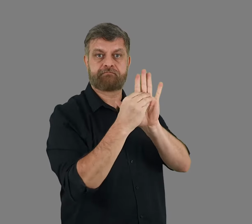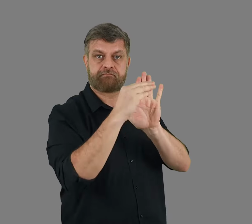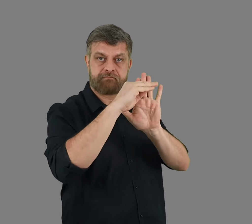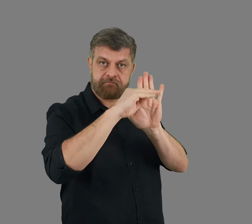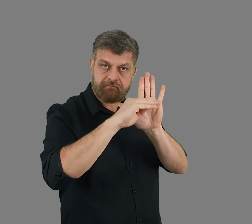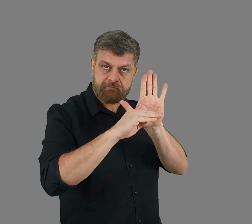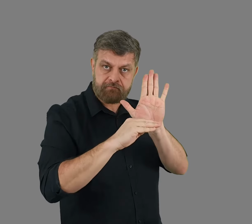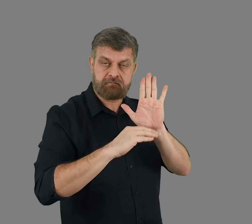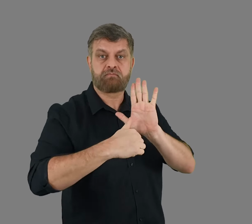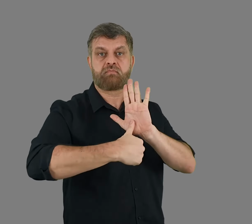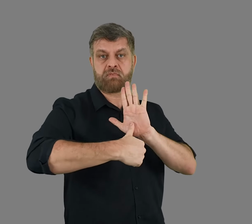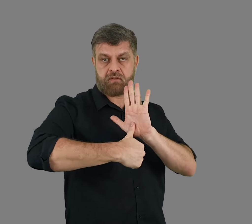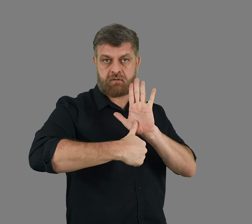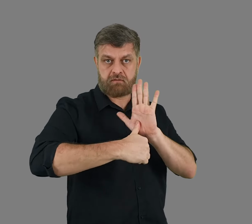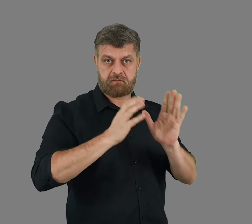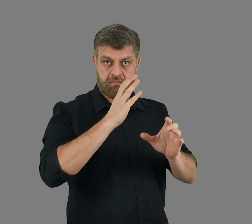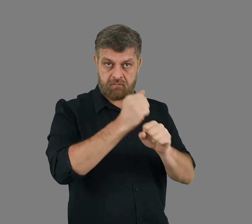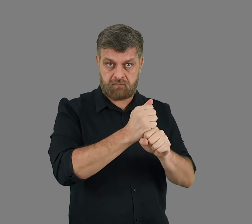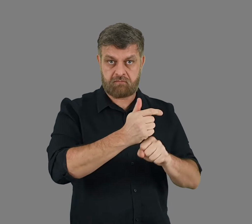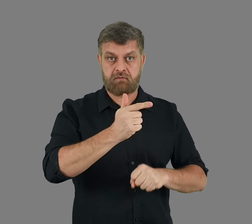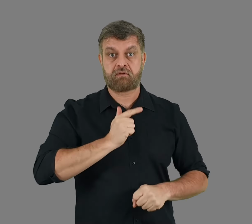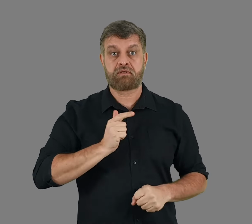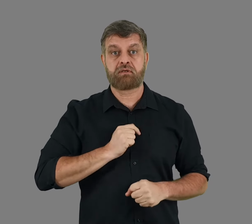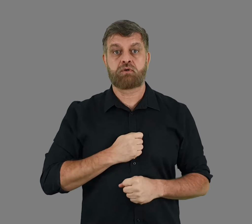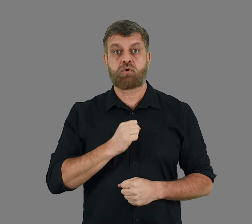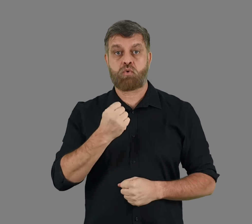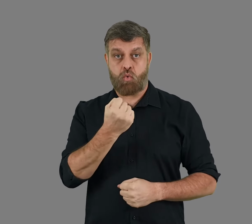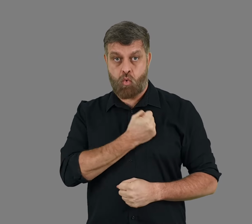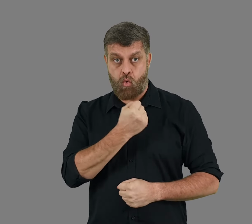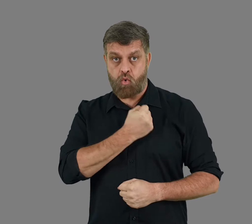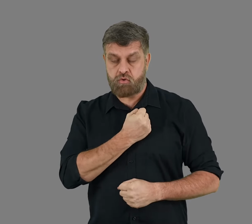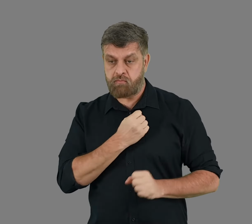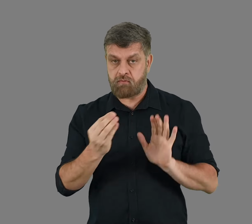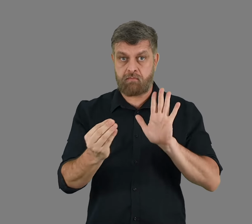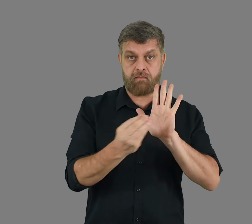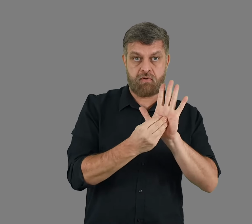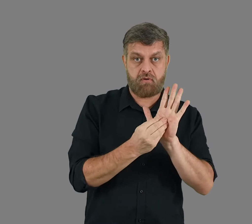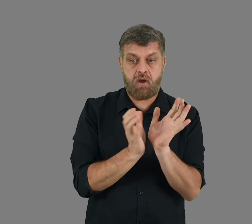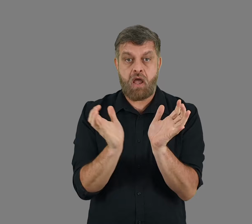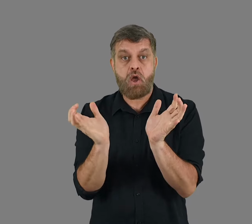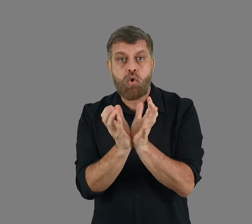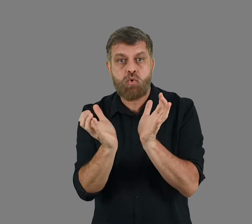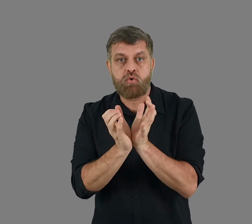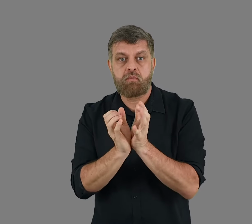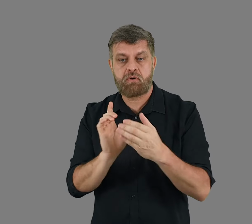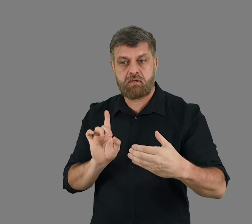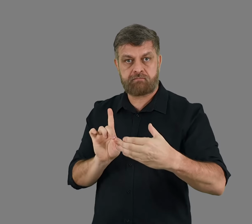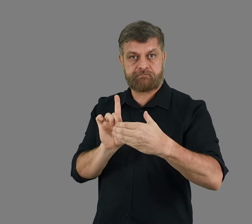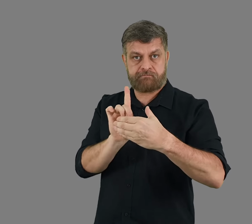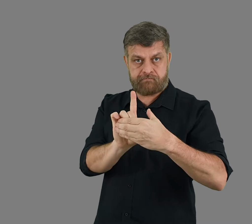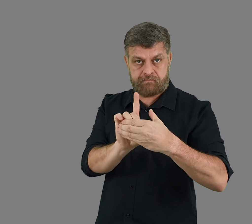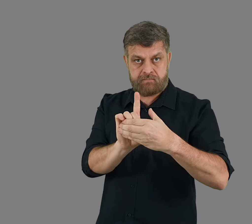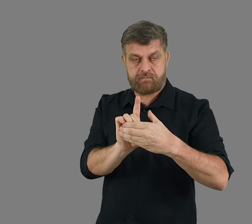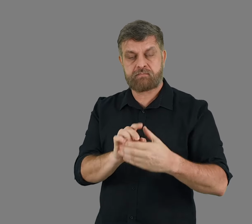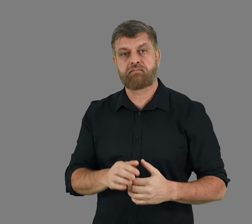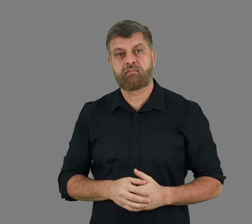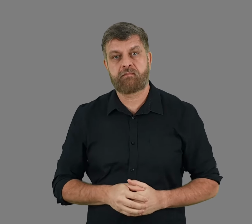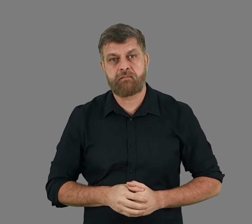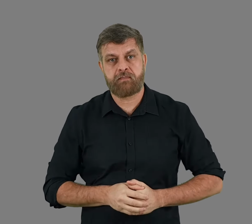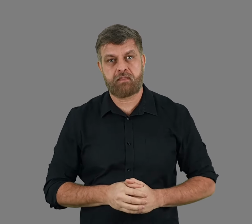de associados, com indicação do seu número de matrícula e categoria a qual pertence, devendo o interessado.